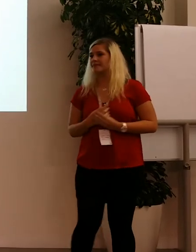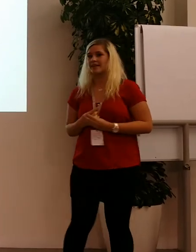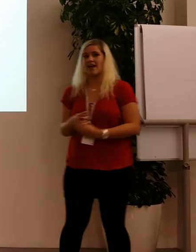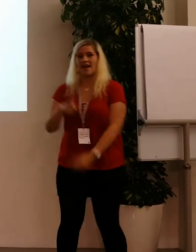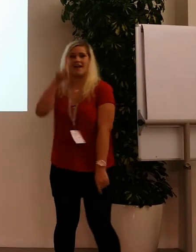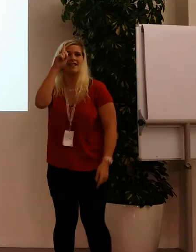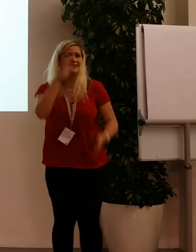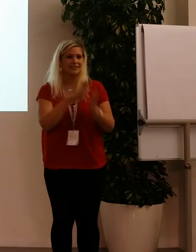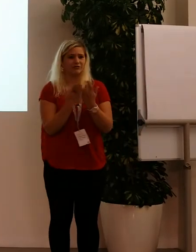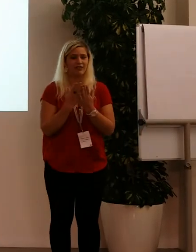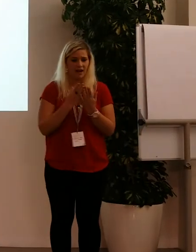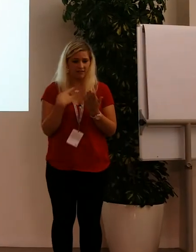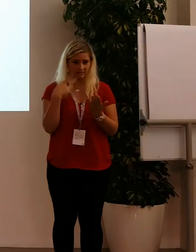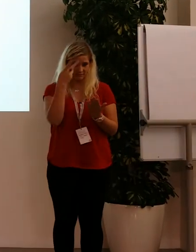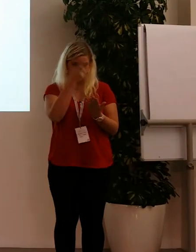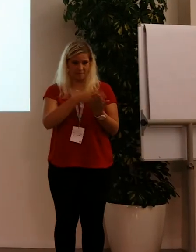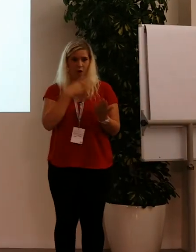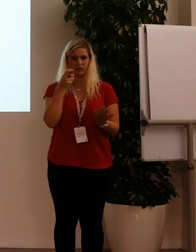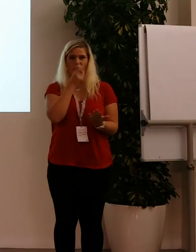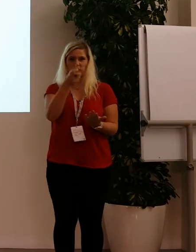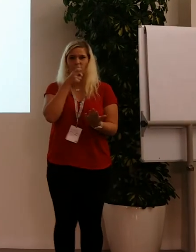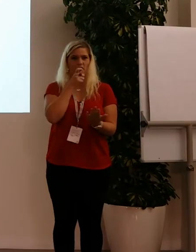že si opravdu píšu a je to tak problém.